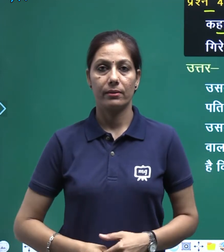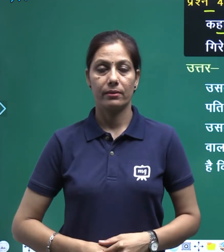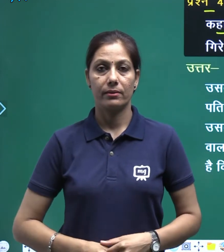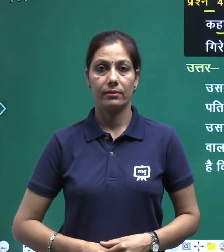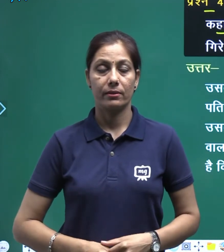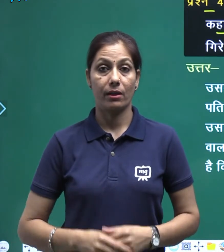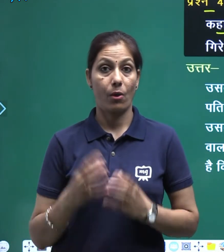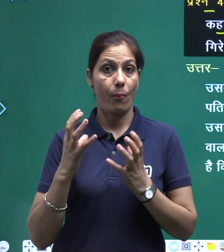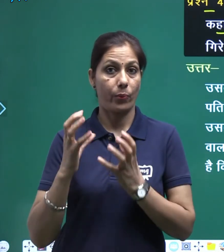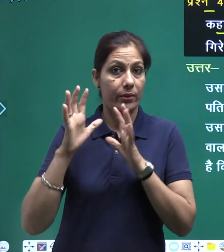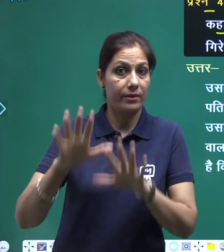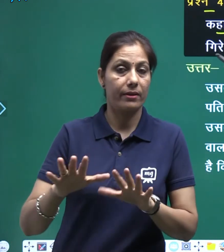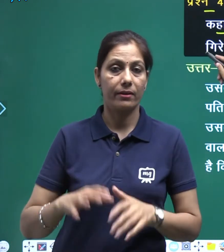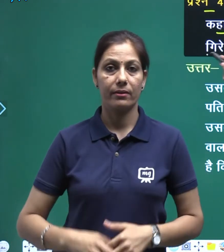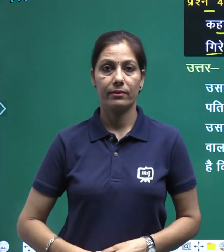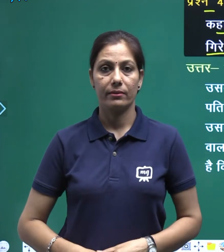वज्र गिरे?